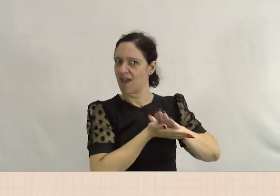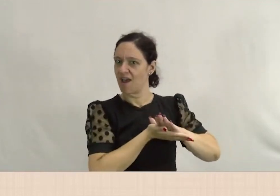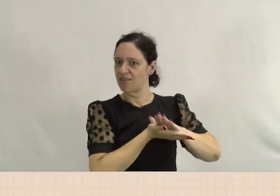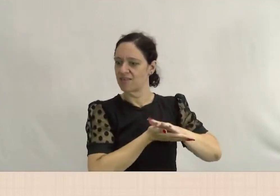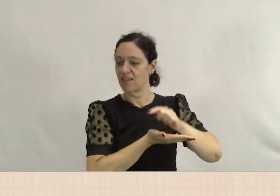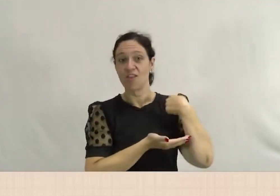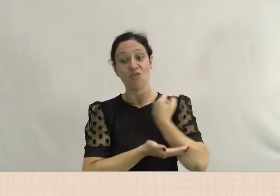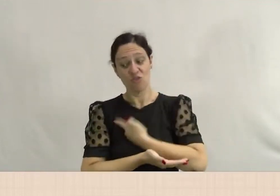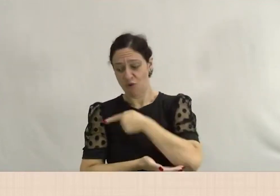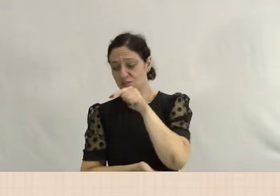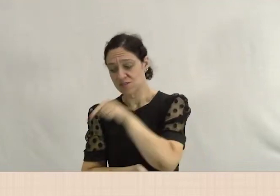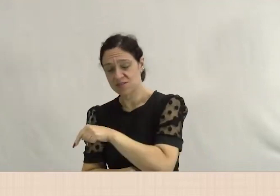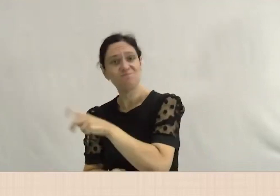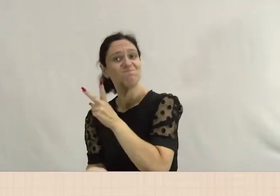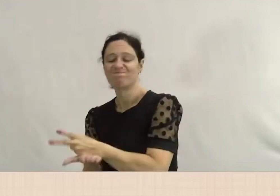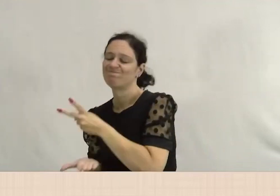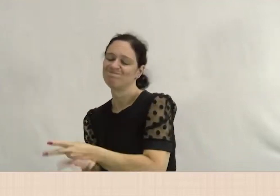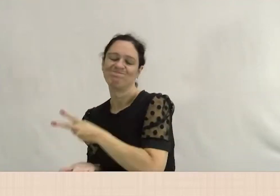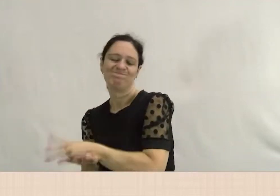como Deus nos transferir de reino.